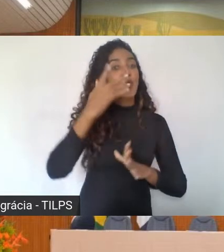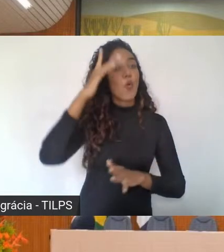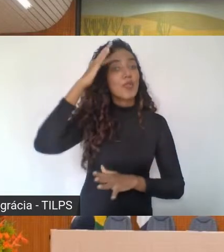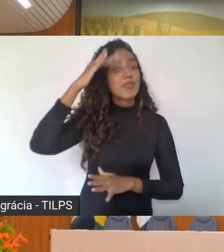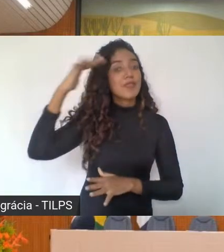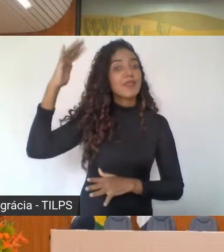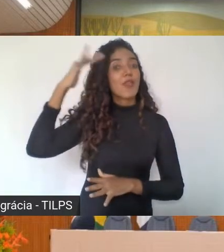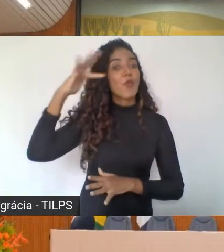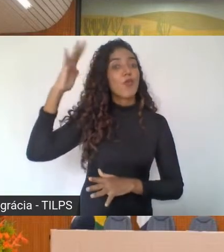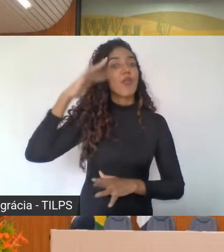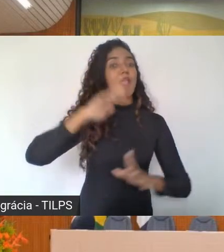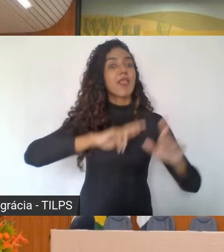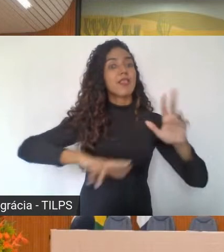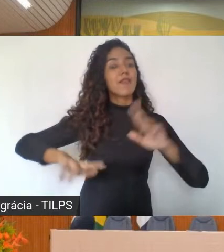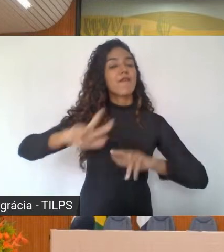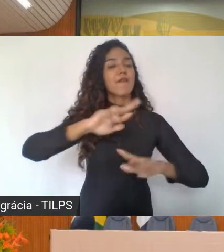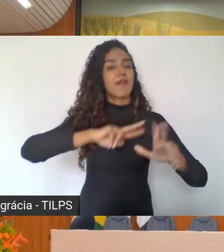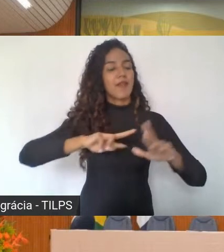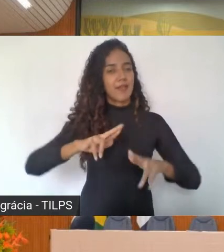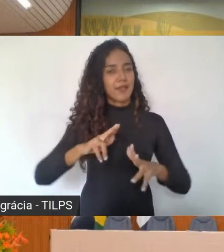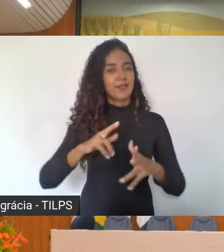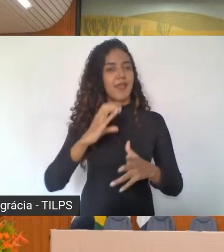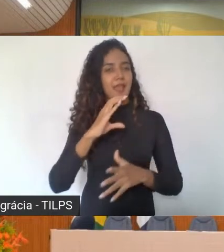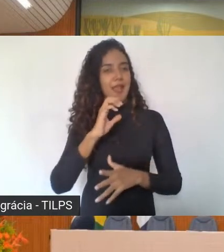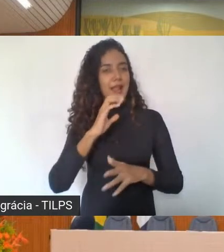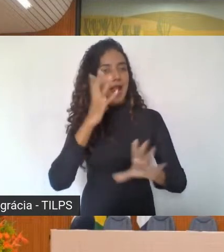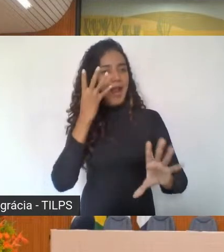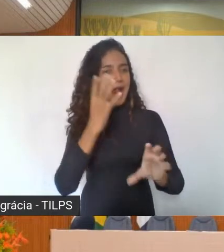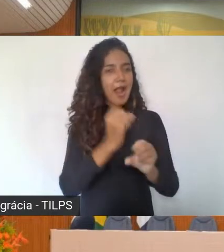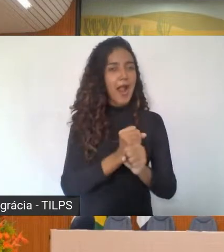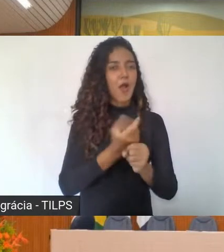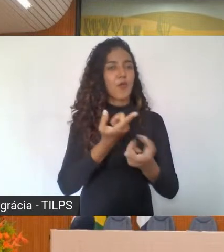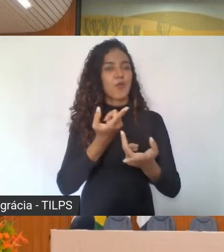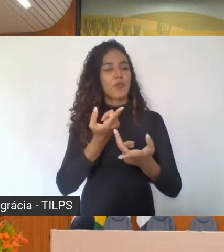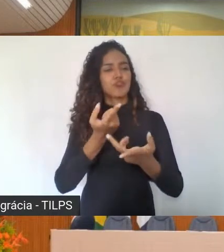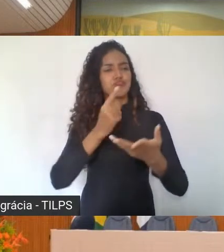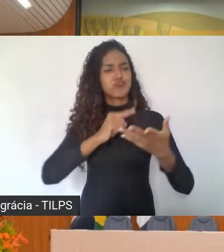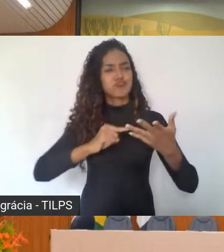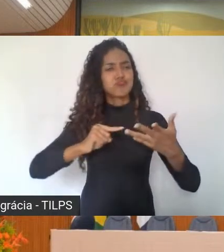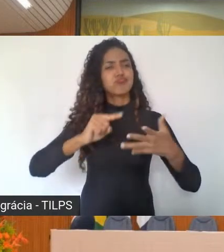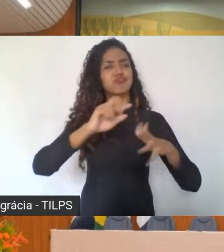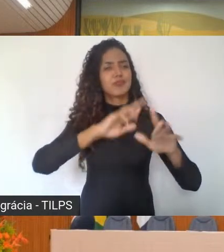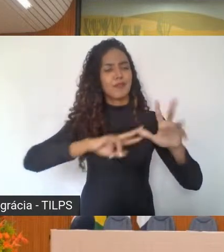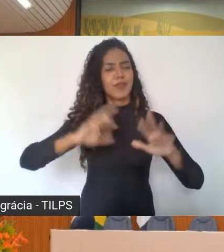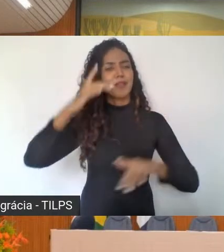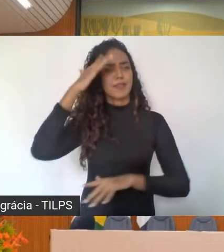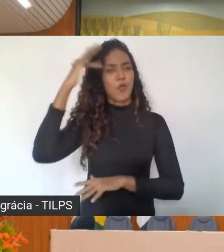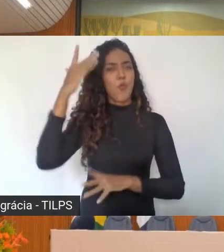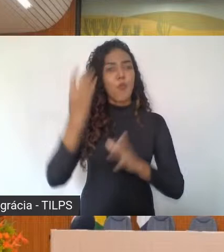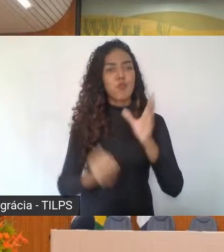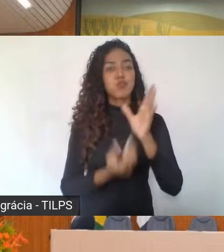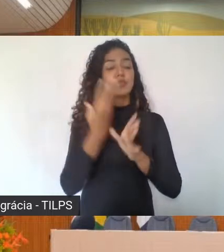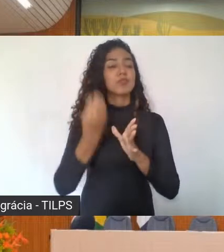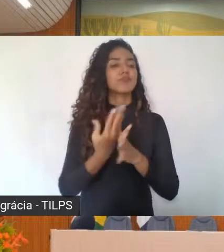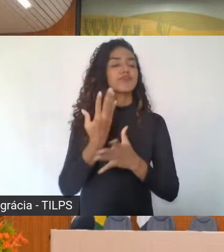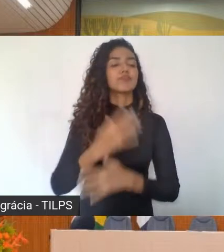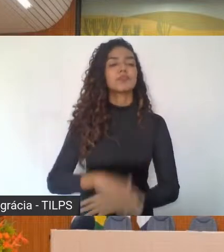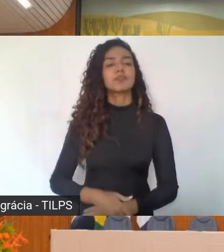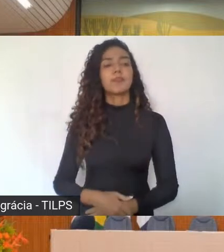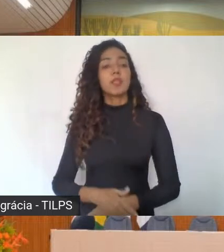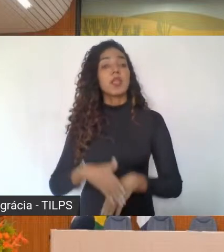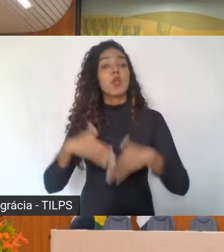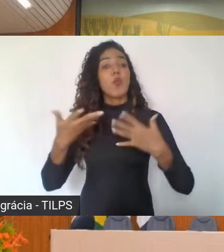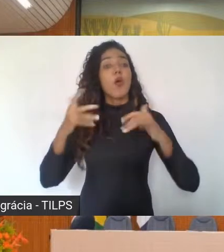Então, trouxe contribuições singulares. Qual é a mensagem que a gente pode tirar disso aí? É, de